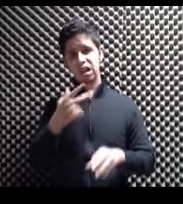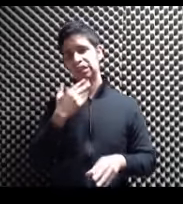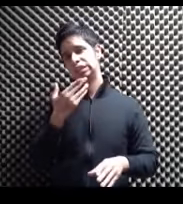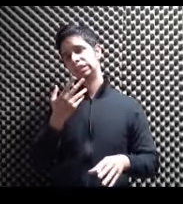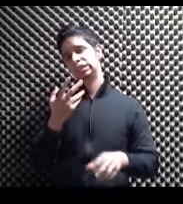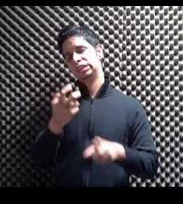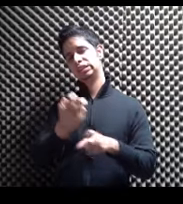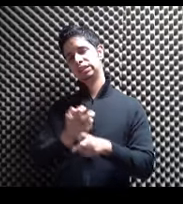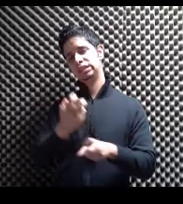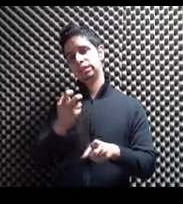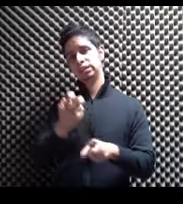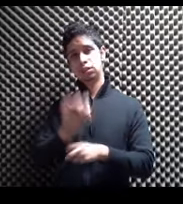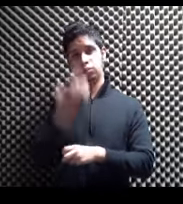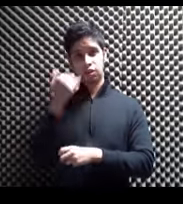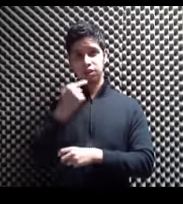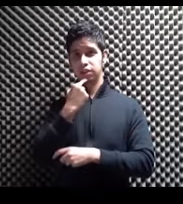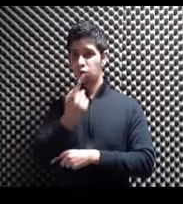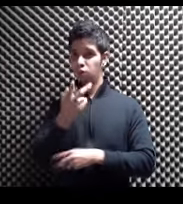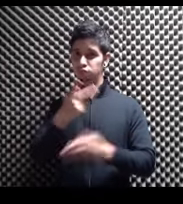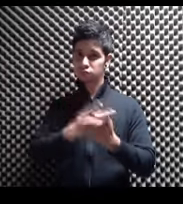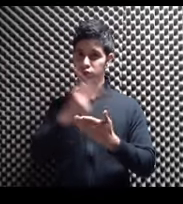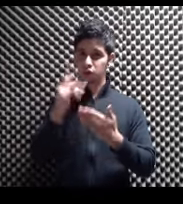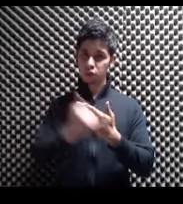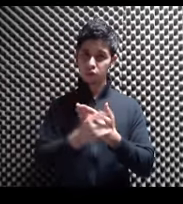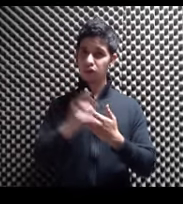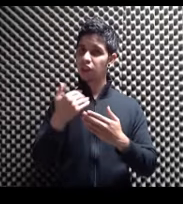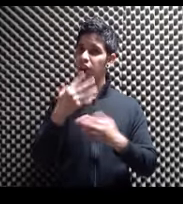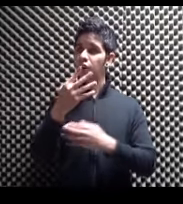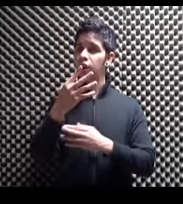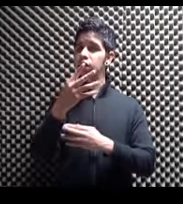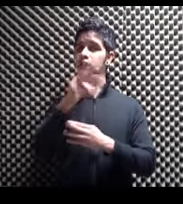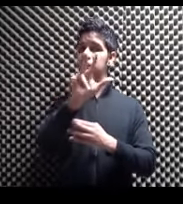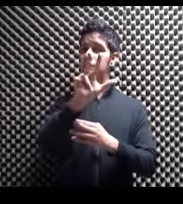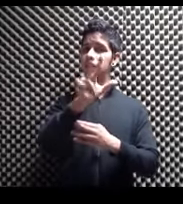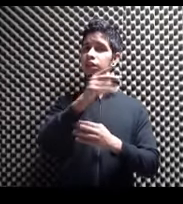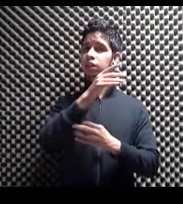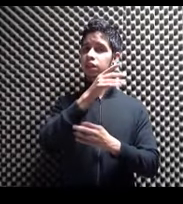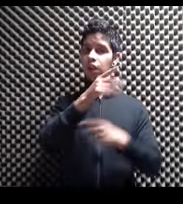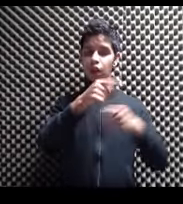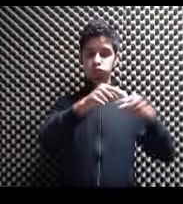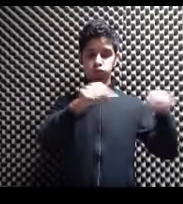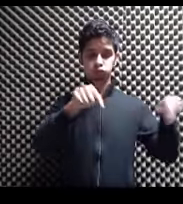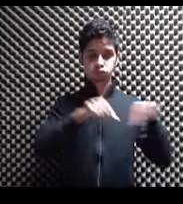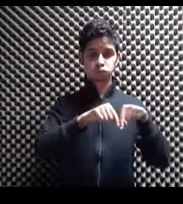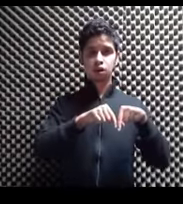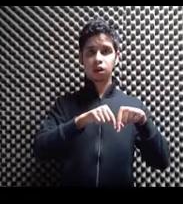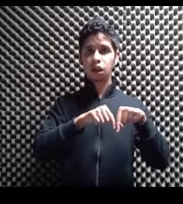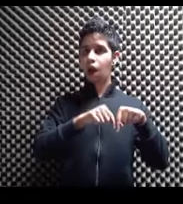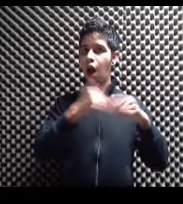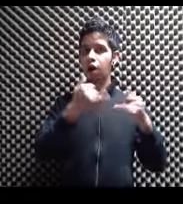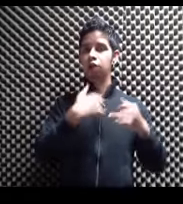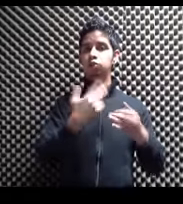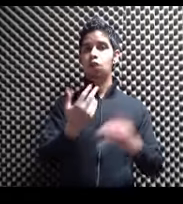proyecto de 3 escuelas que teníamos, mudarnos a 2 escuelas, bueno. Fue como que un boom bien grande